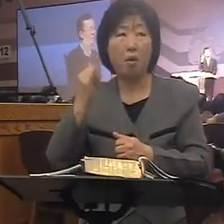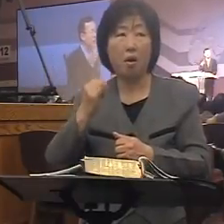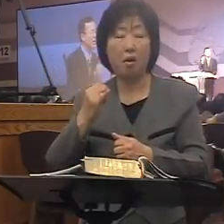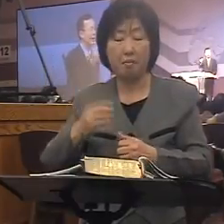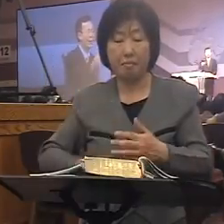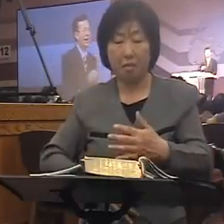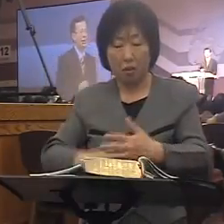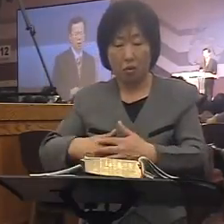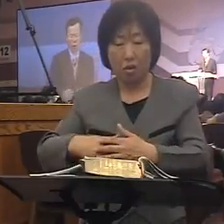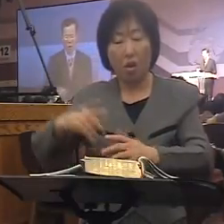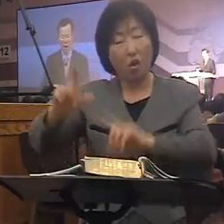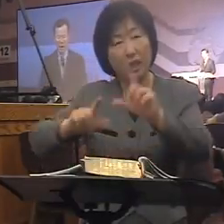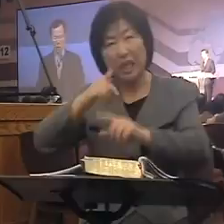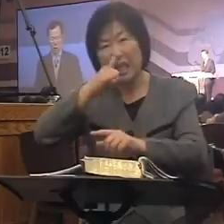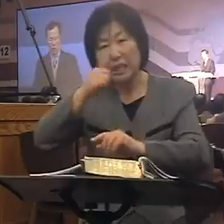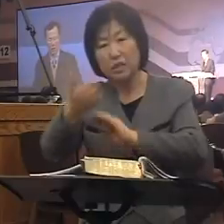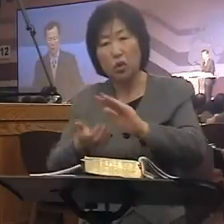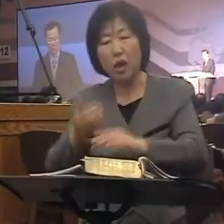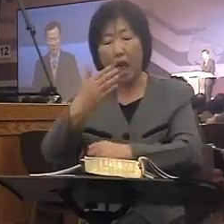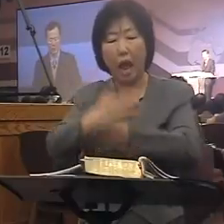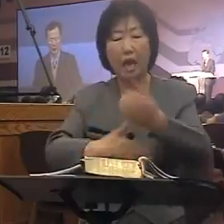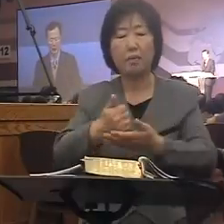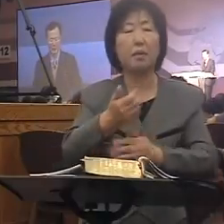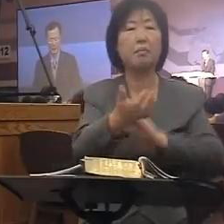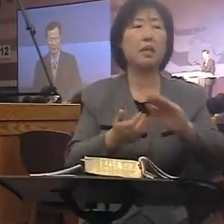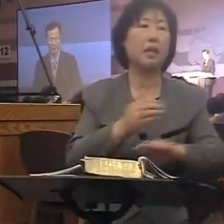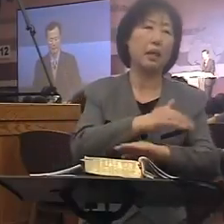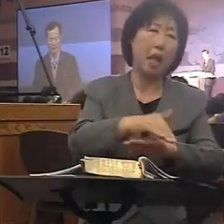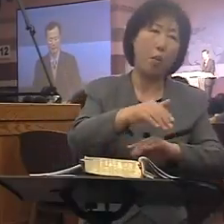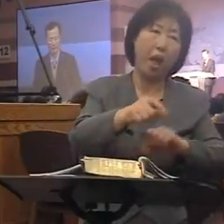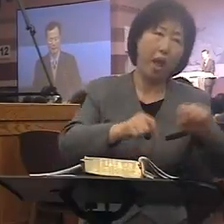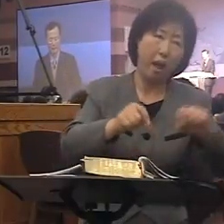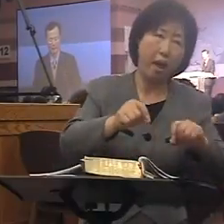전에 하나님이 미리 계획하시고 아셨던 사람입니다.